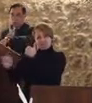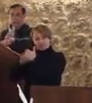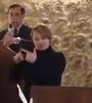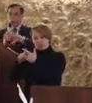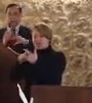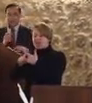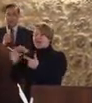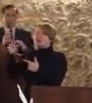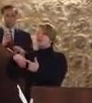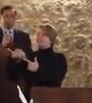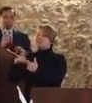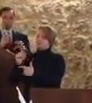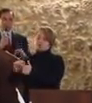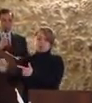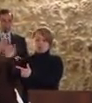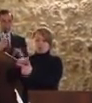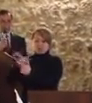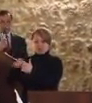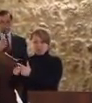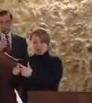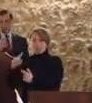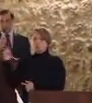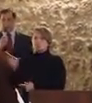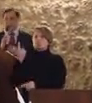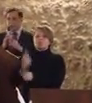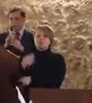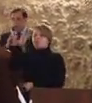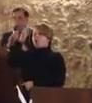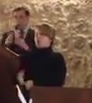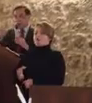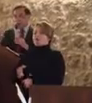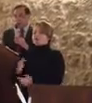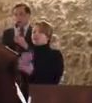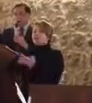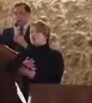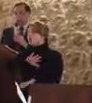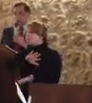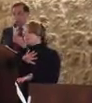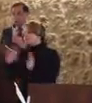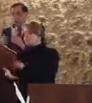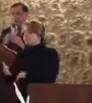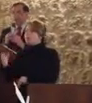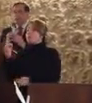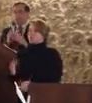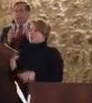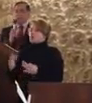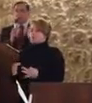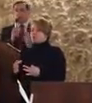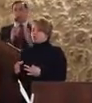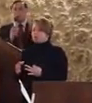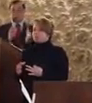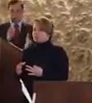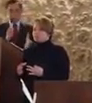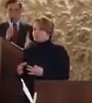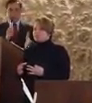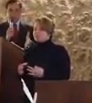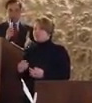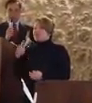tutti quanti con sempre maggiore convinzione invece a dei valori quali quelli che sono proprio del fatto